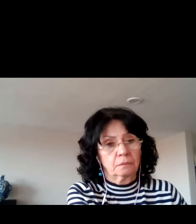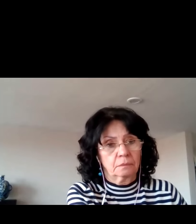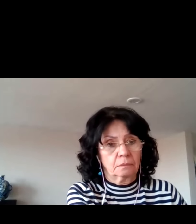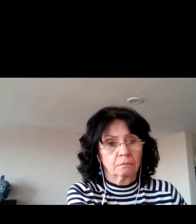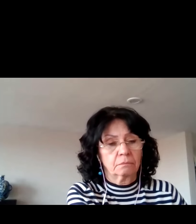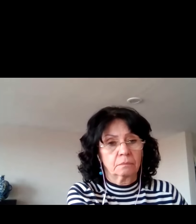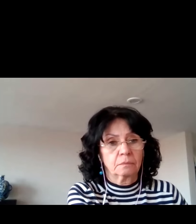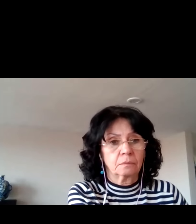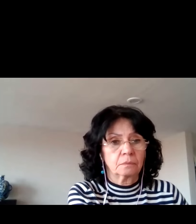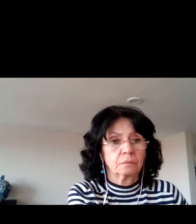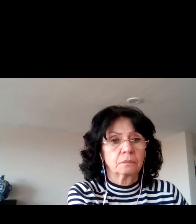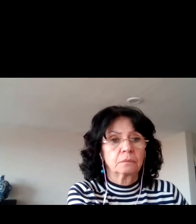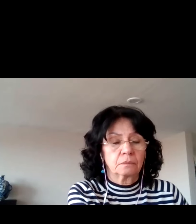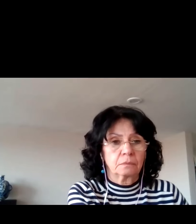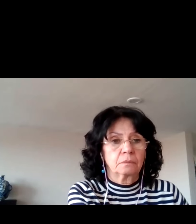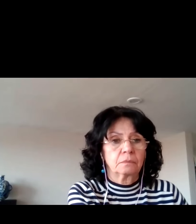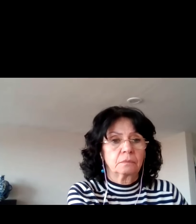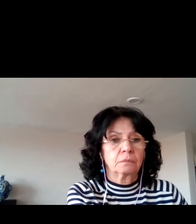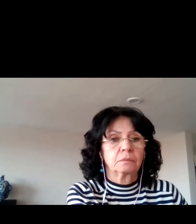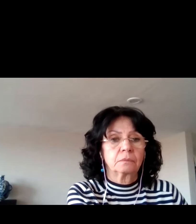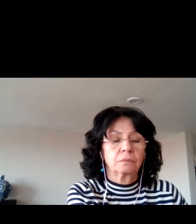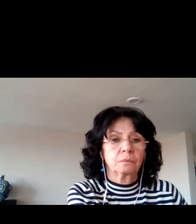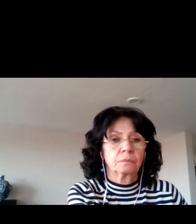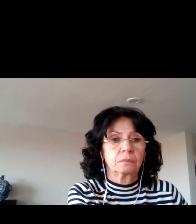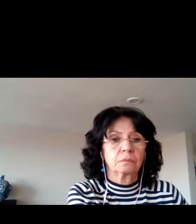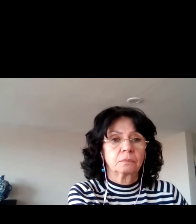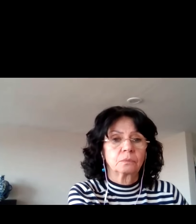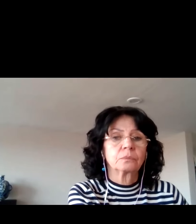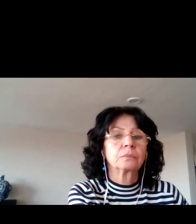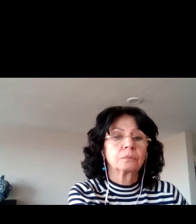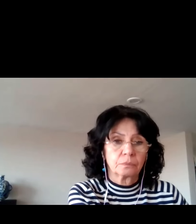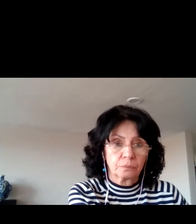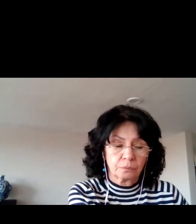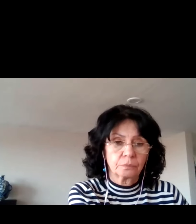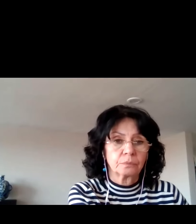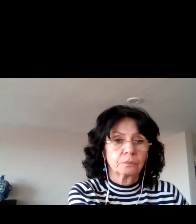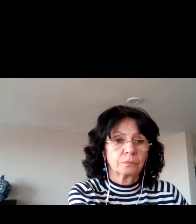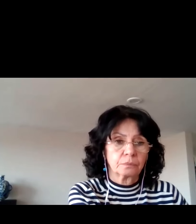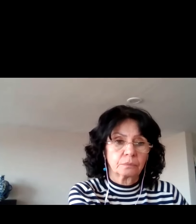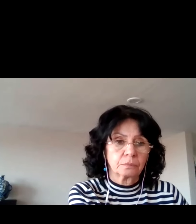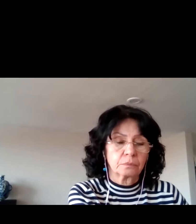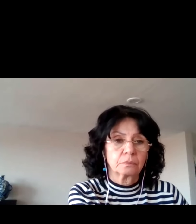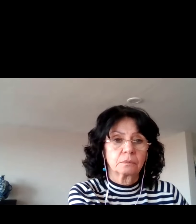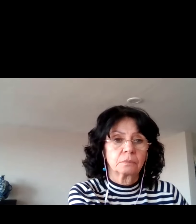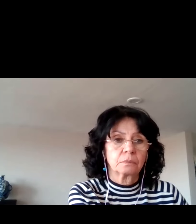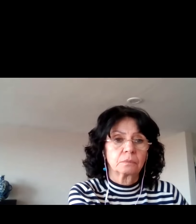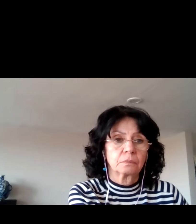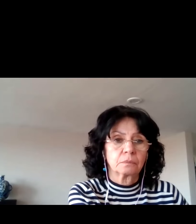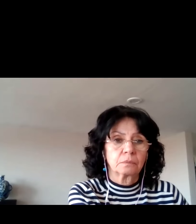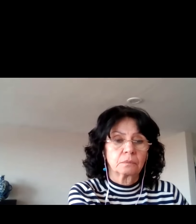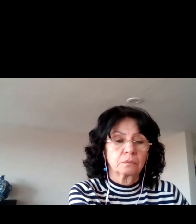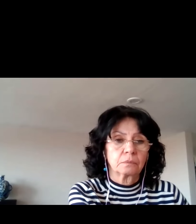por temas administrativos, pues les tienes que dar un aviso de privacidad a tus patronos. Entonces, sí, por eso